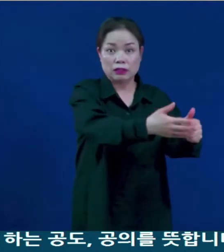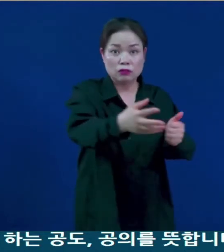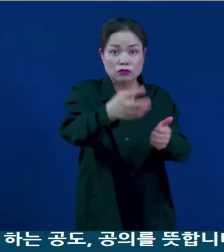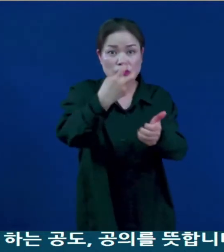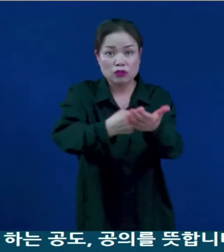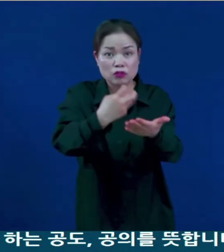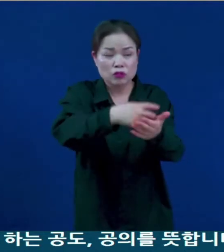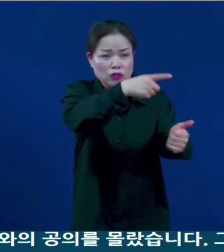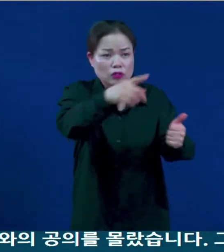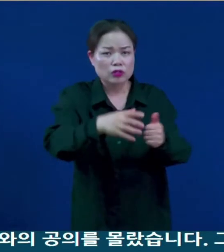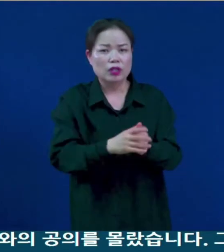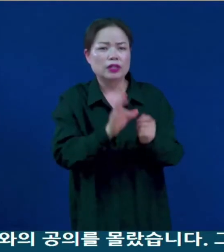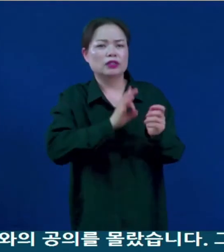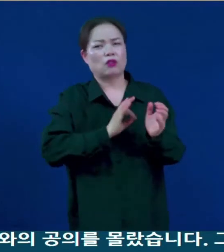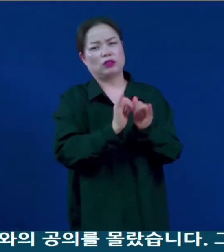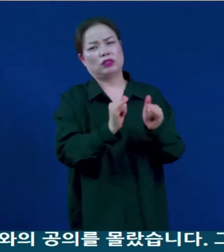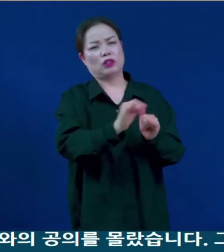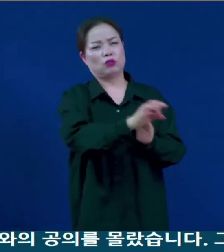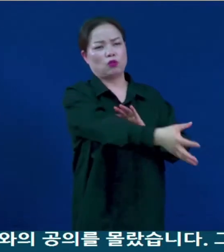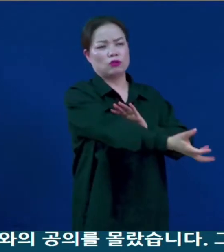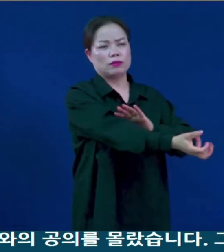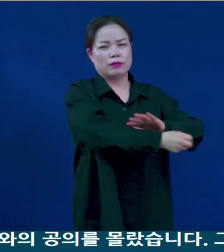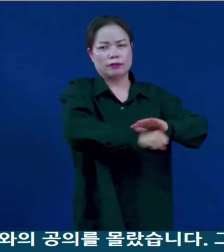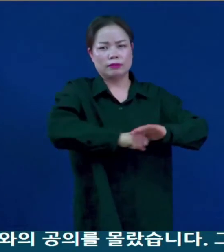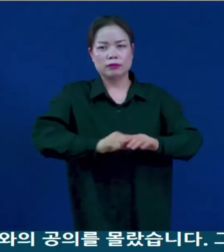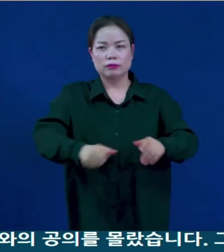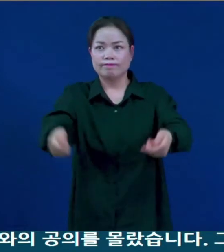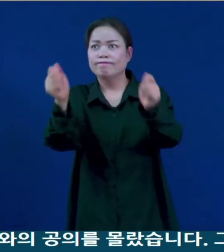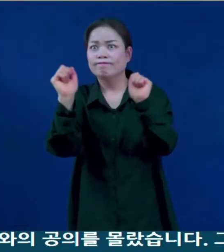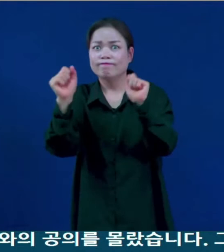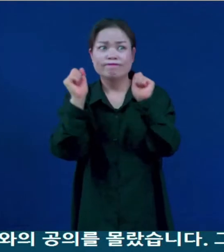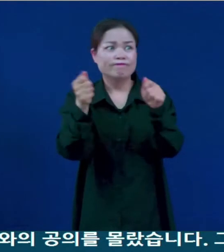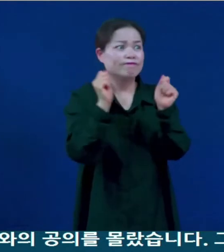선지자들은 돈을 받고 점을 쳤습니다.